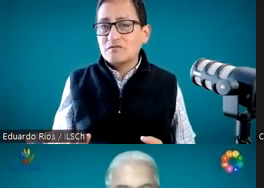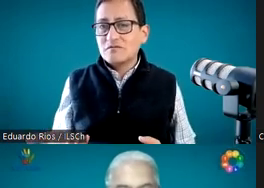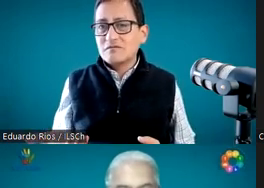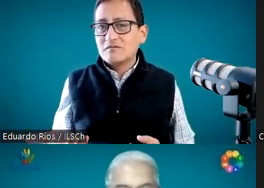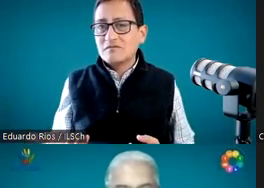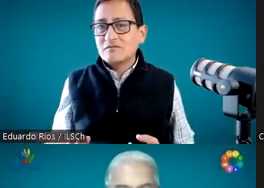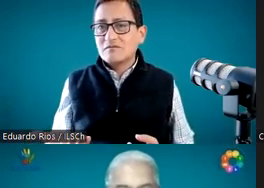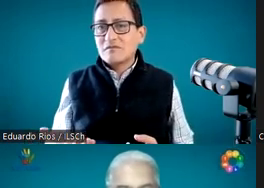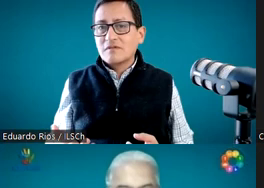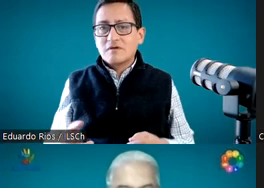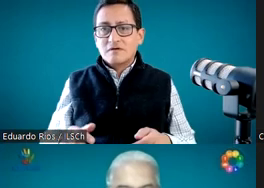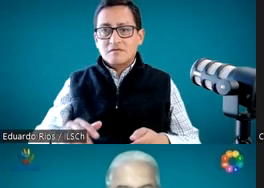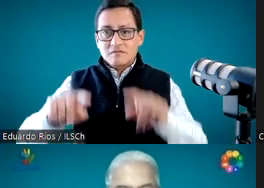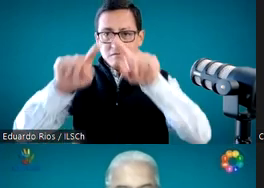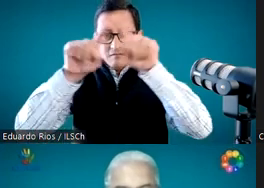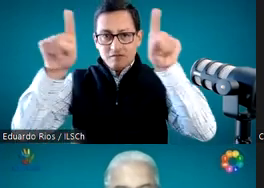notebook.